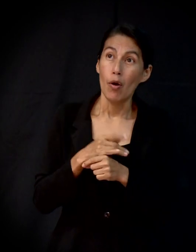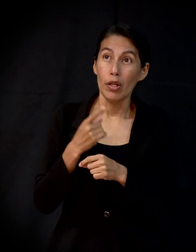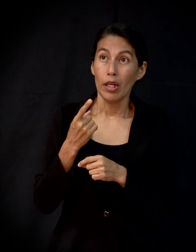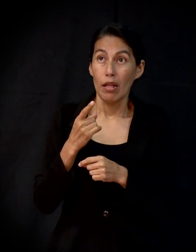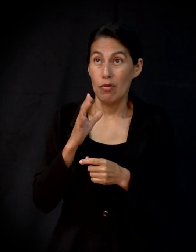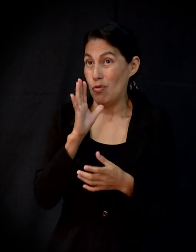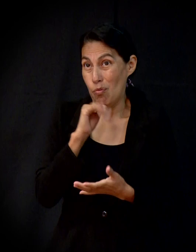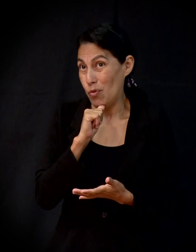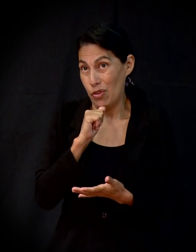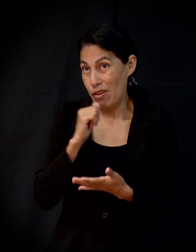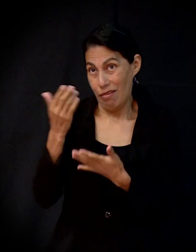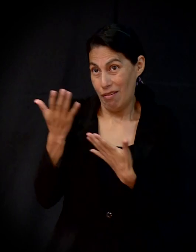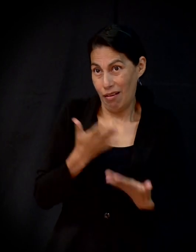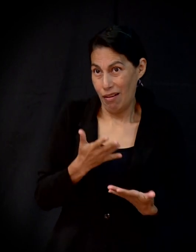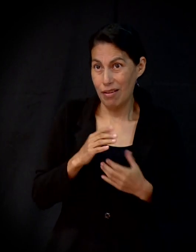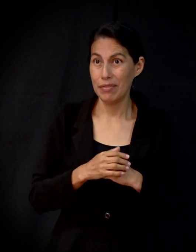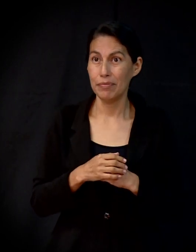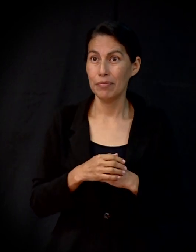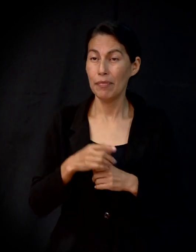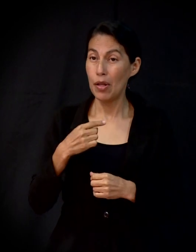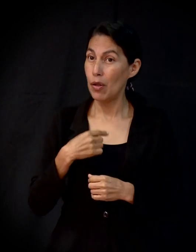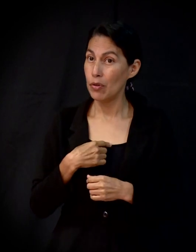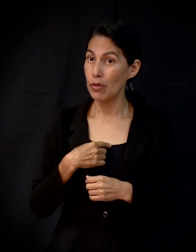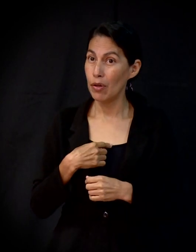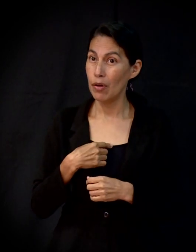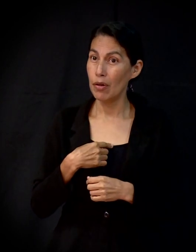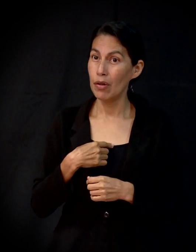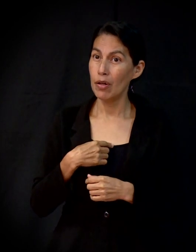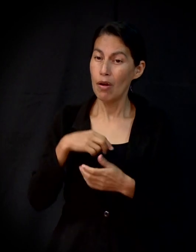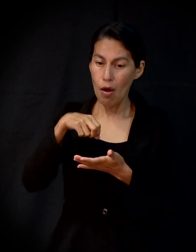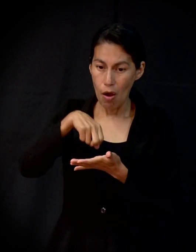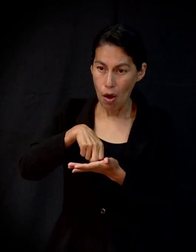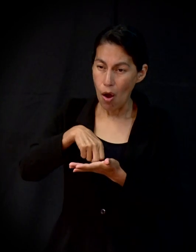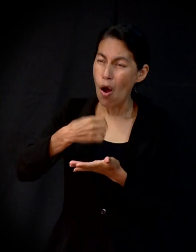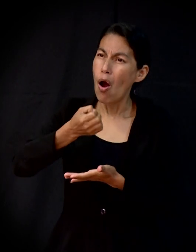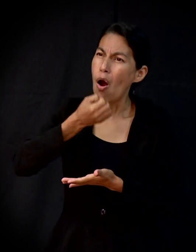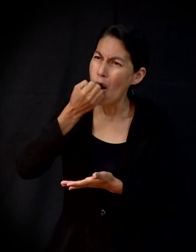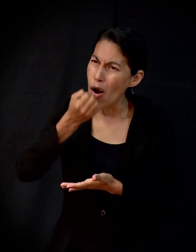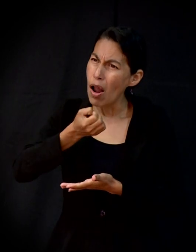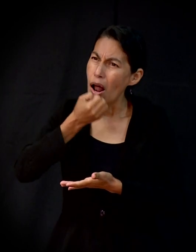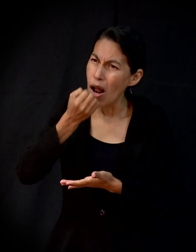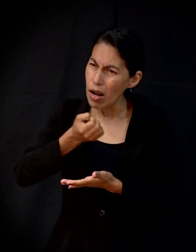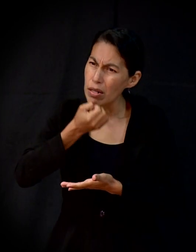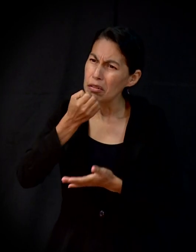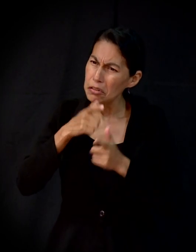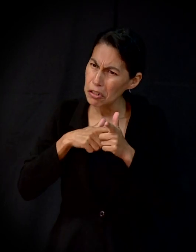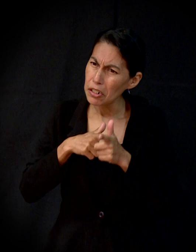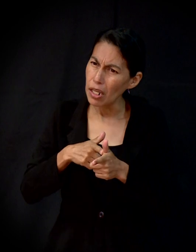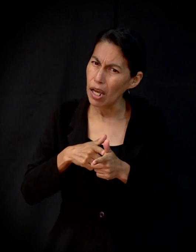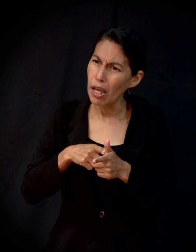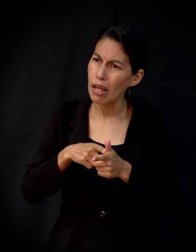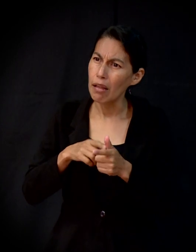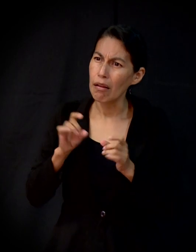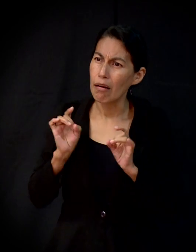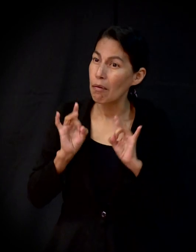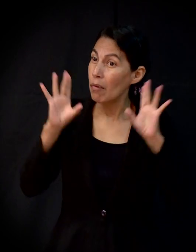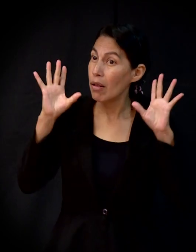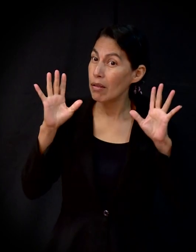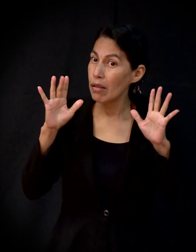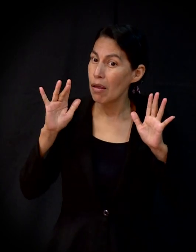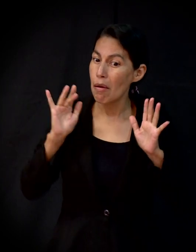que llegara. Pero todavía me había dicho a mí. Y se había realizado cuando se escuchó